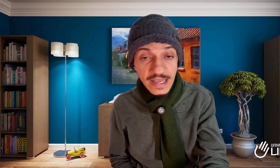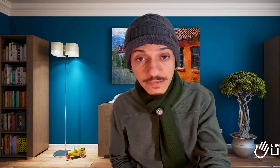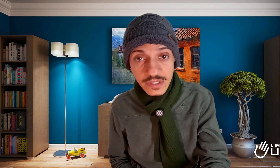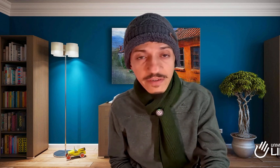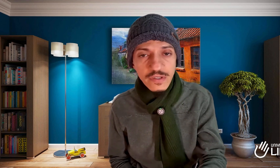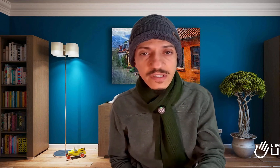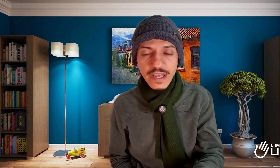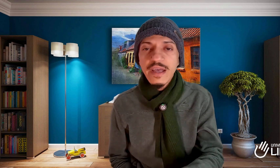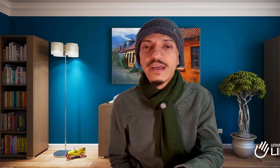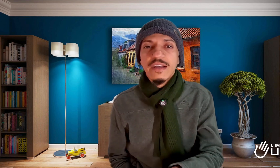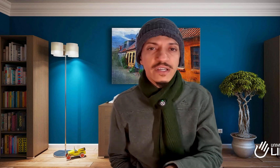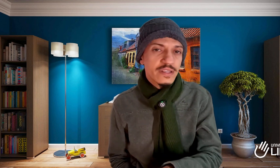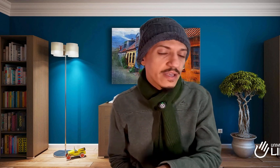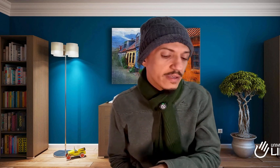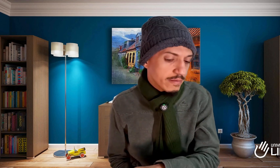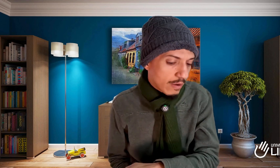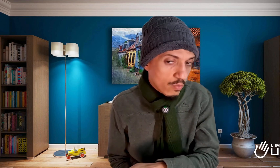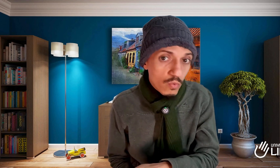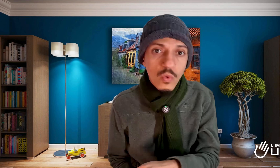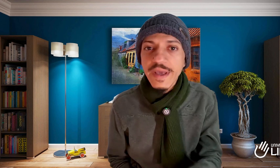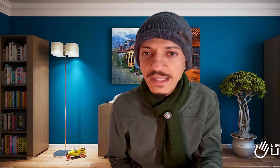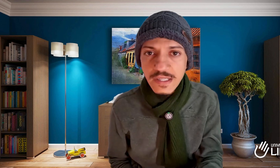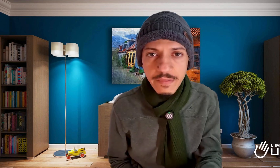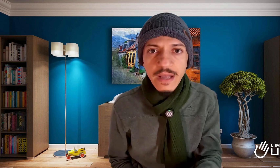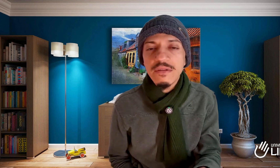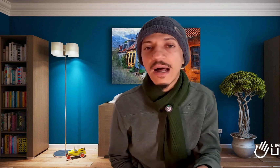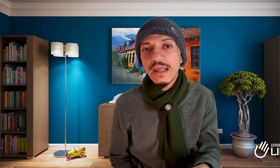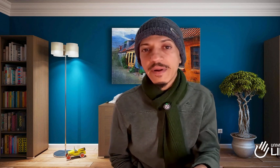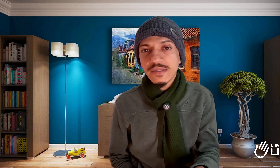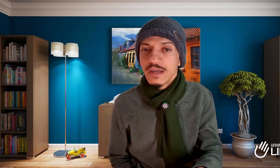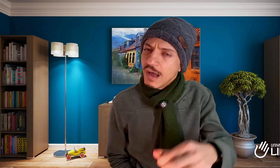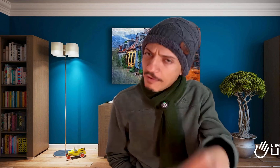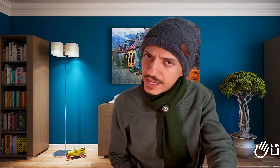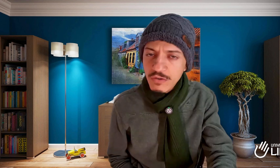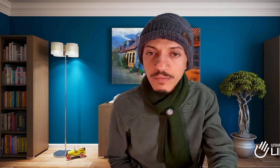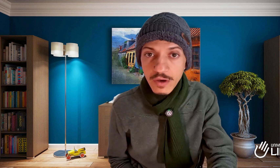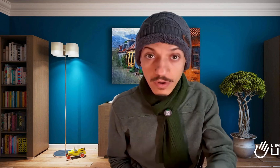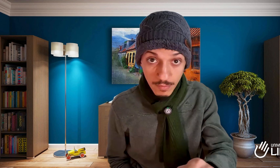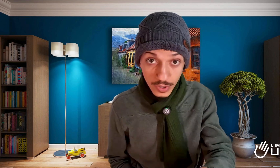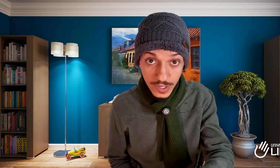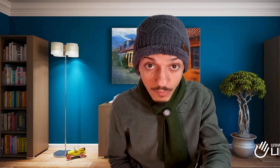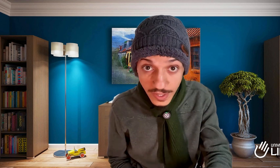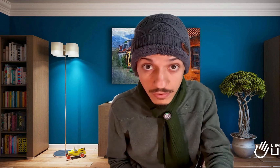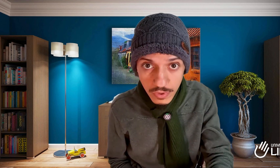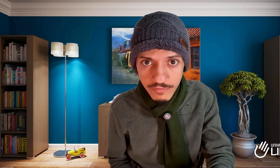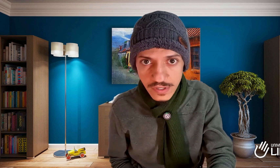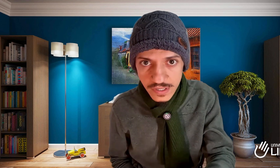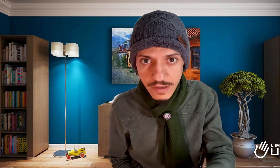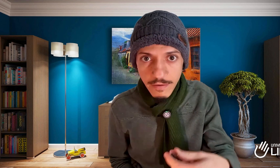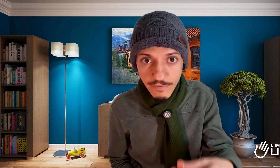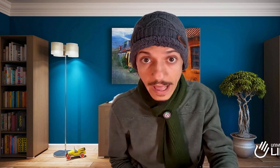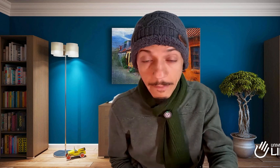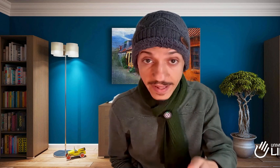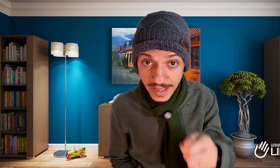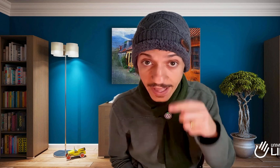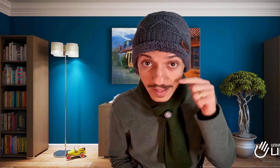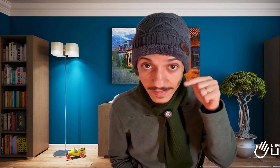se você já tem algum conhecimento da Libras, fique comigo porque muito do que você vai aprender nesse